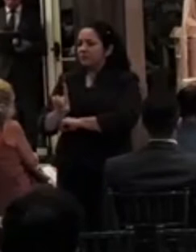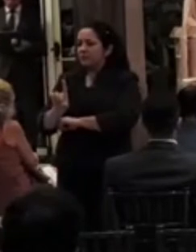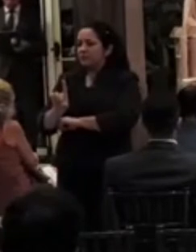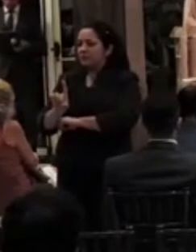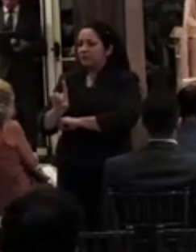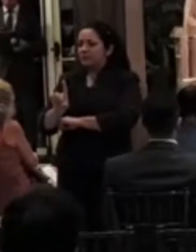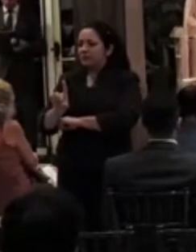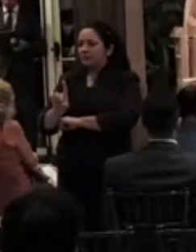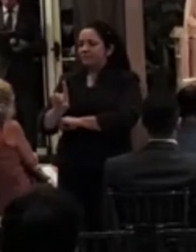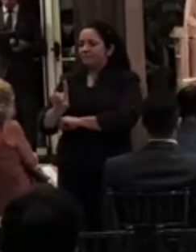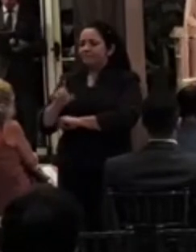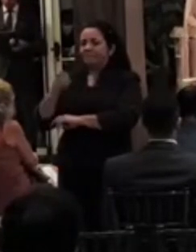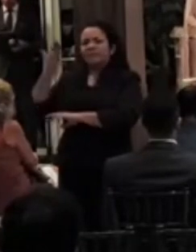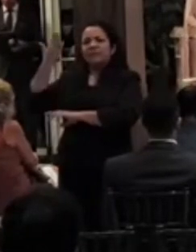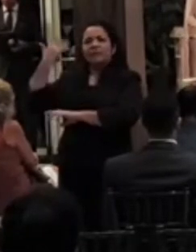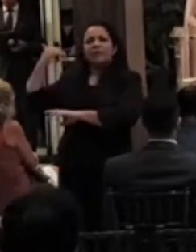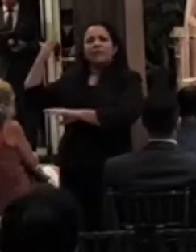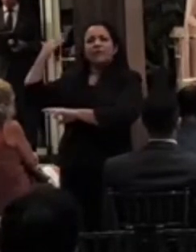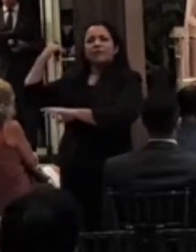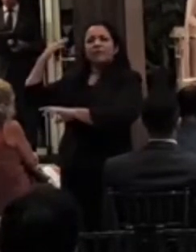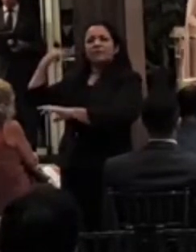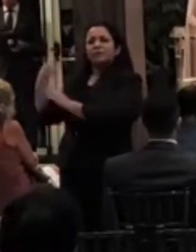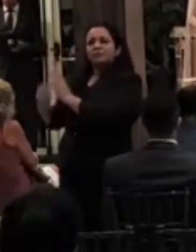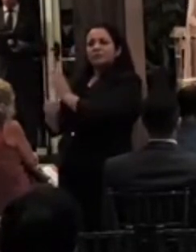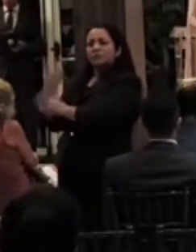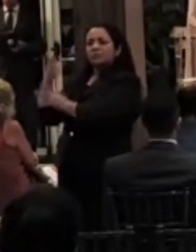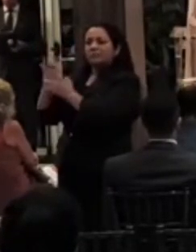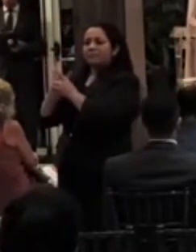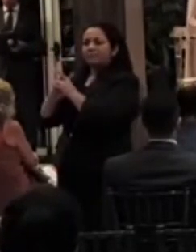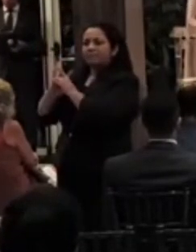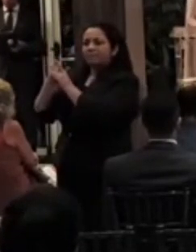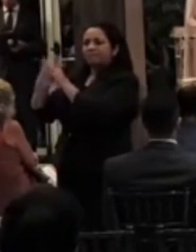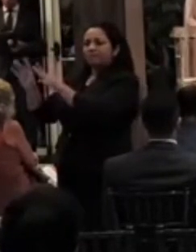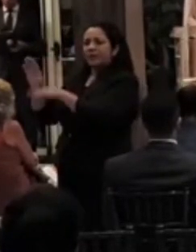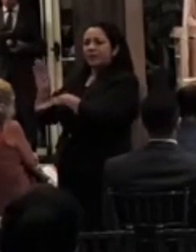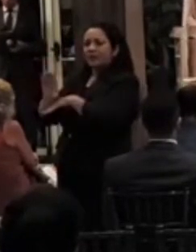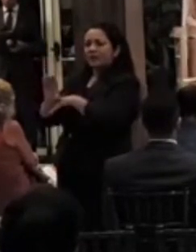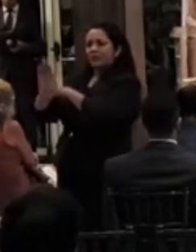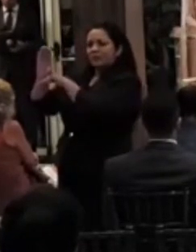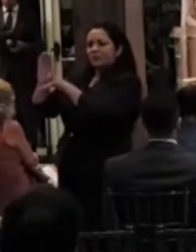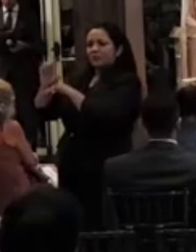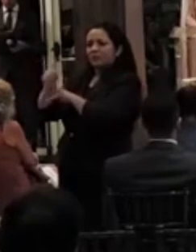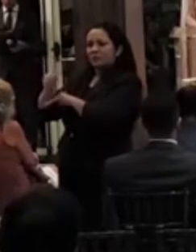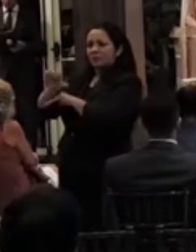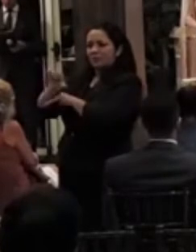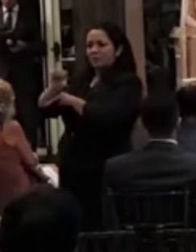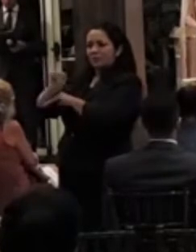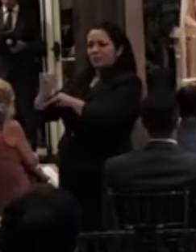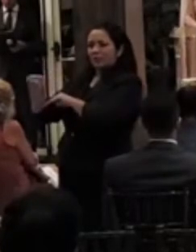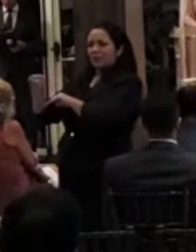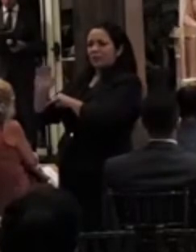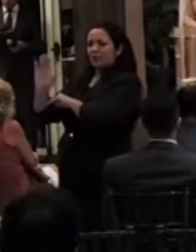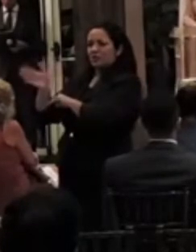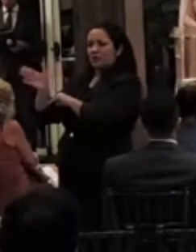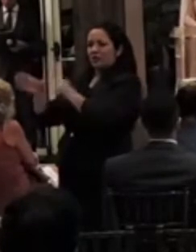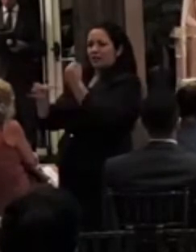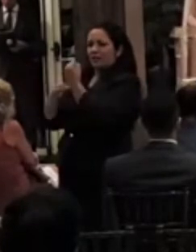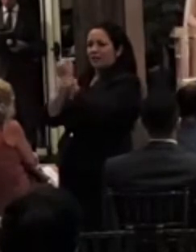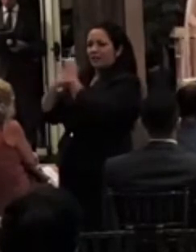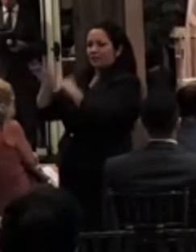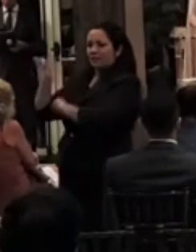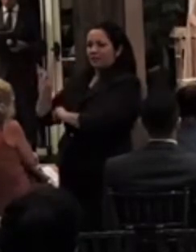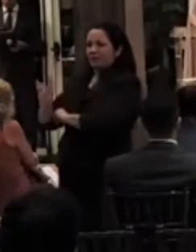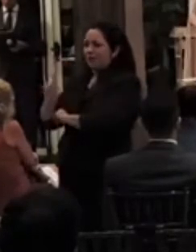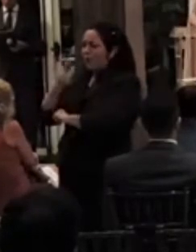construir desde a redemocratização balizadas pela Constituição de 1988. Os